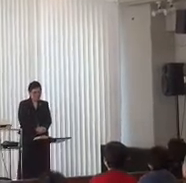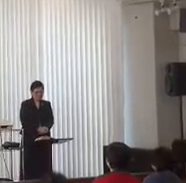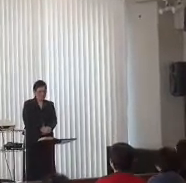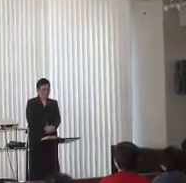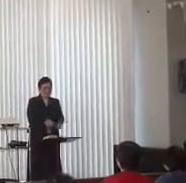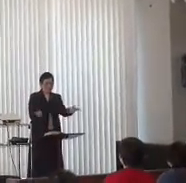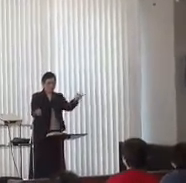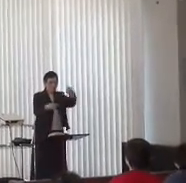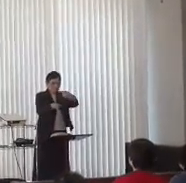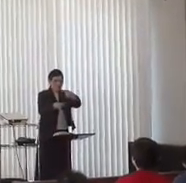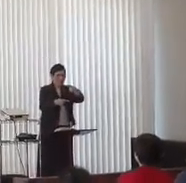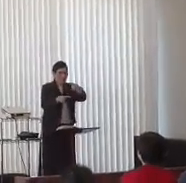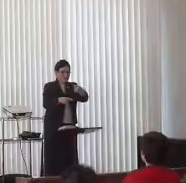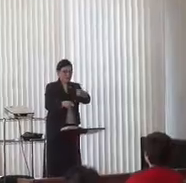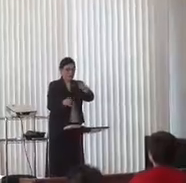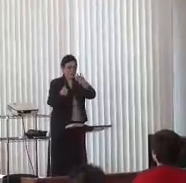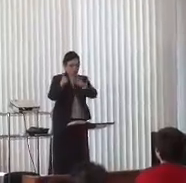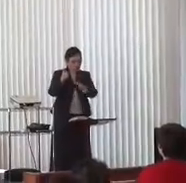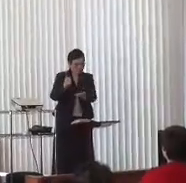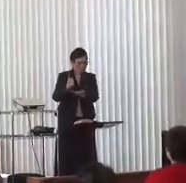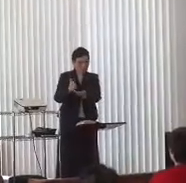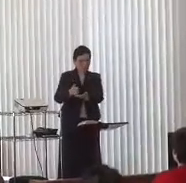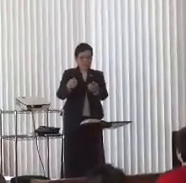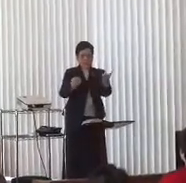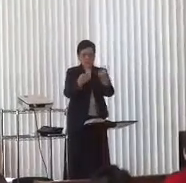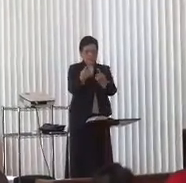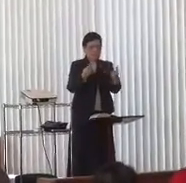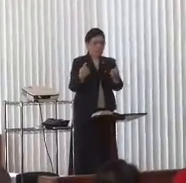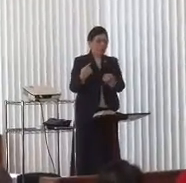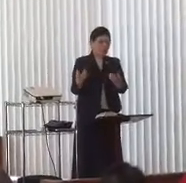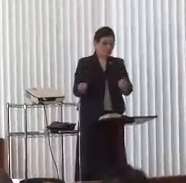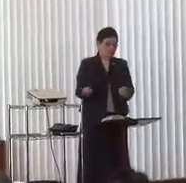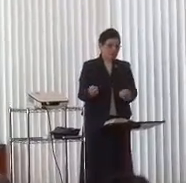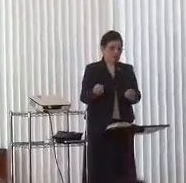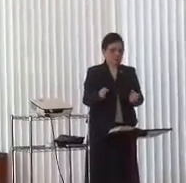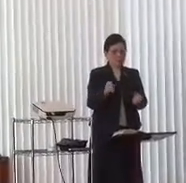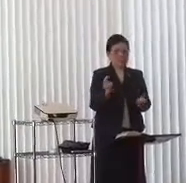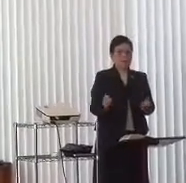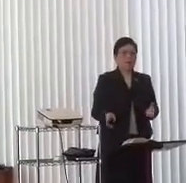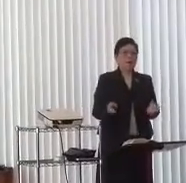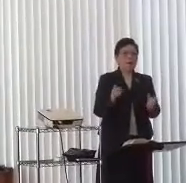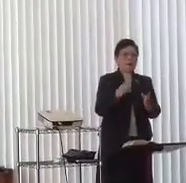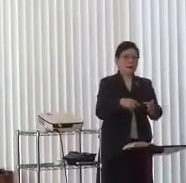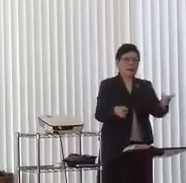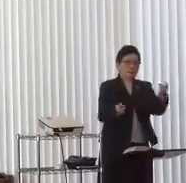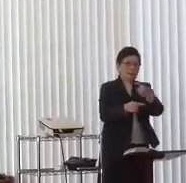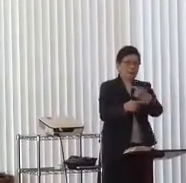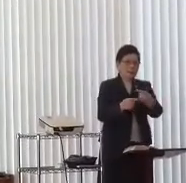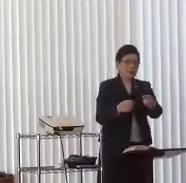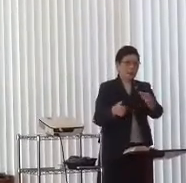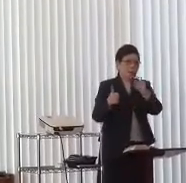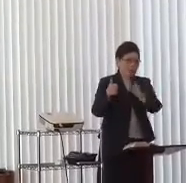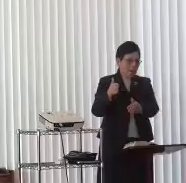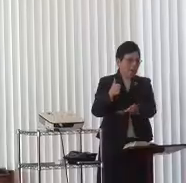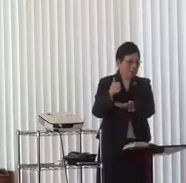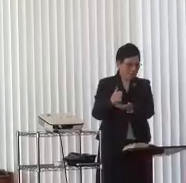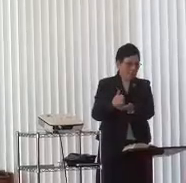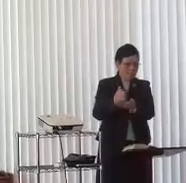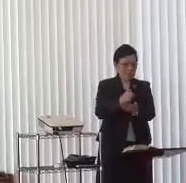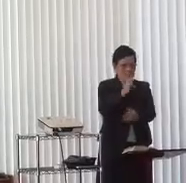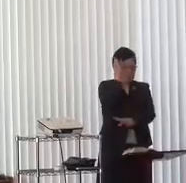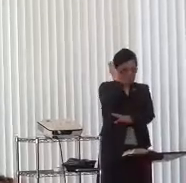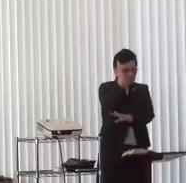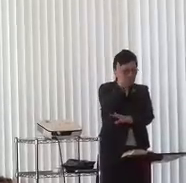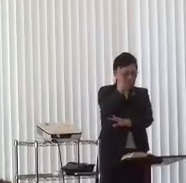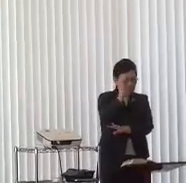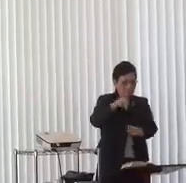元旦の礼拝にお出になった方もそうでない方もあると思いますが、元旦の礼拝でお話しした内